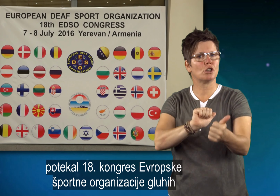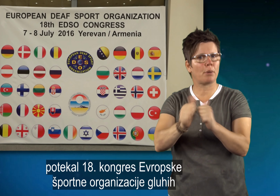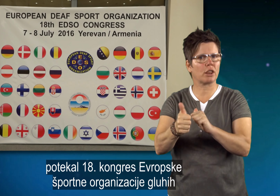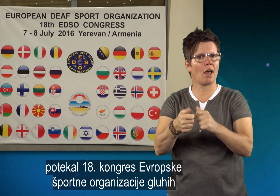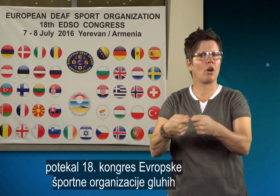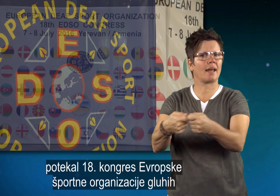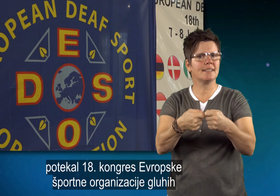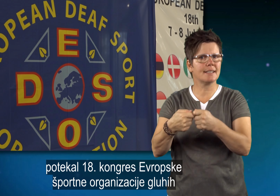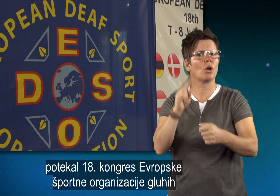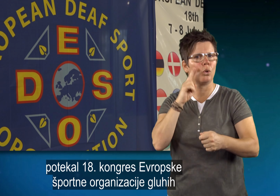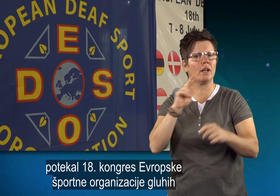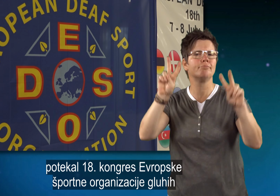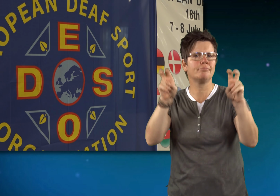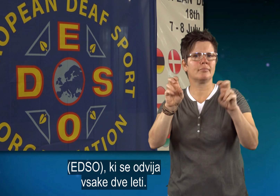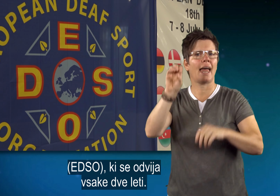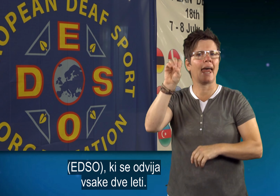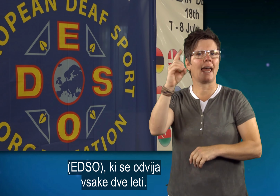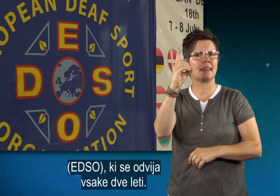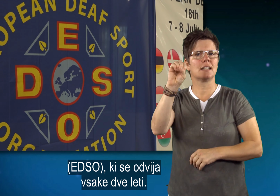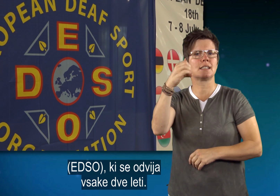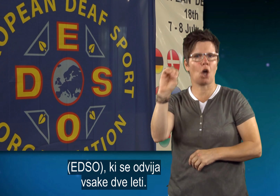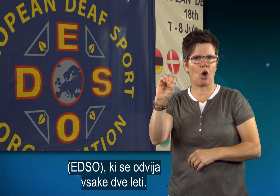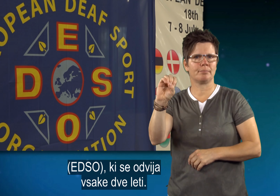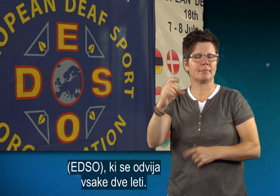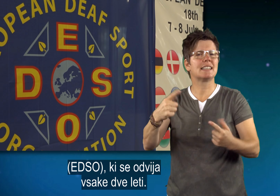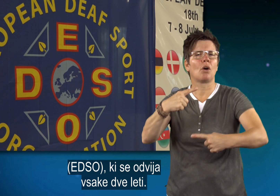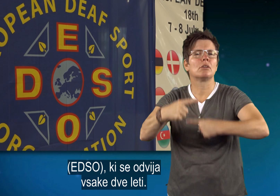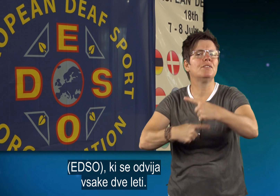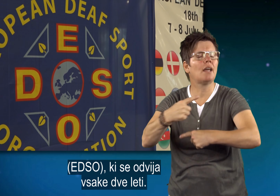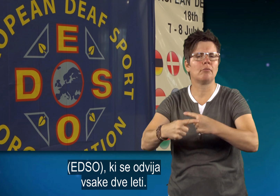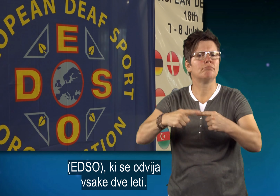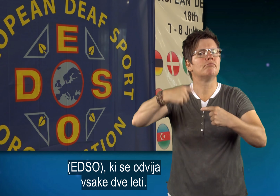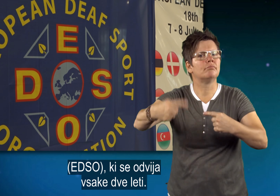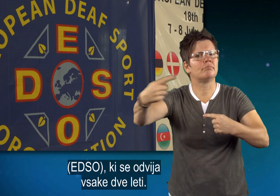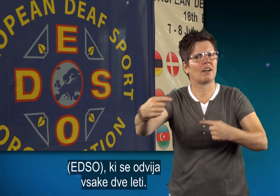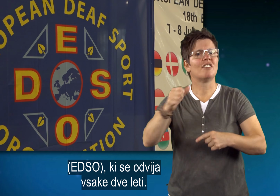športne organizacije gluhih ETSO, ki se odvija vsake 2 leti.